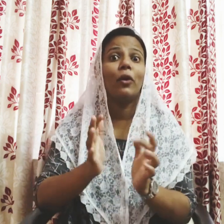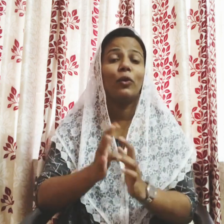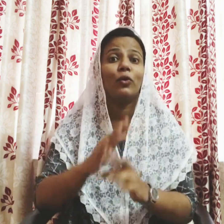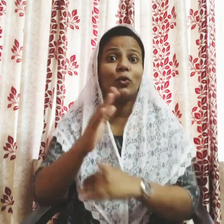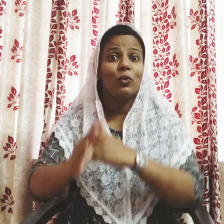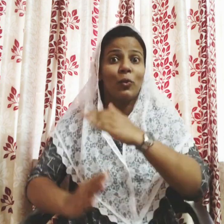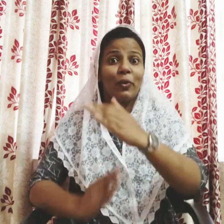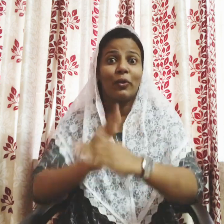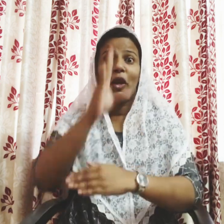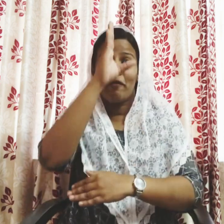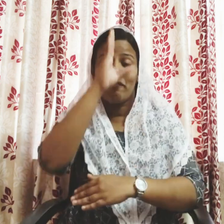അവൻ